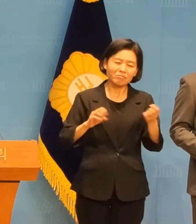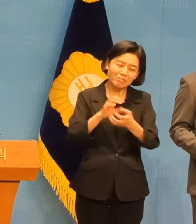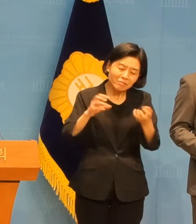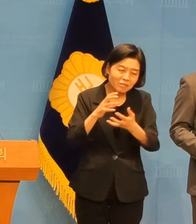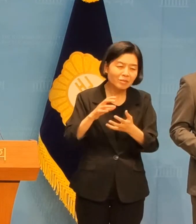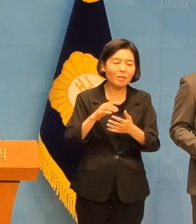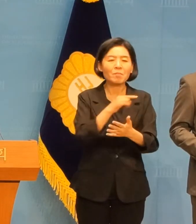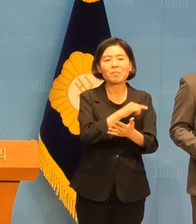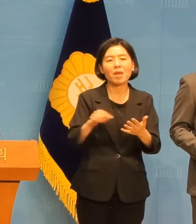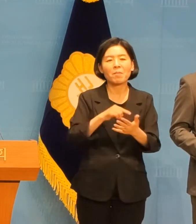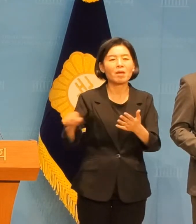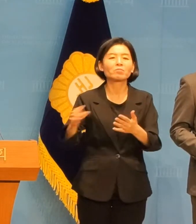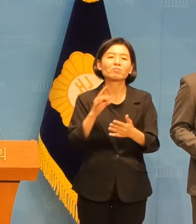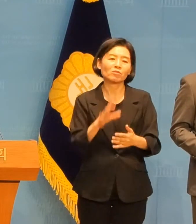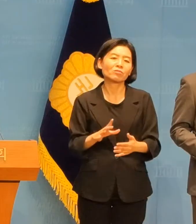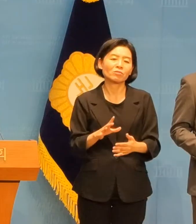외교뿐이었습니다.